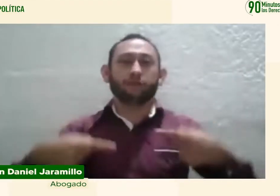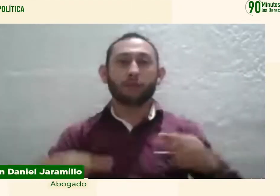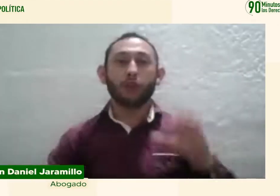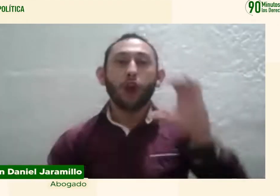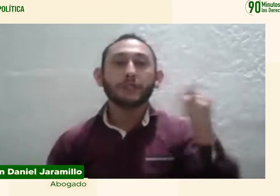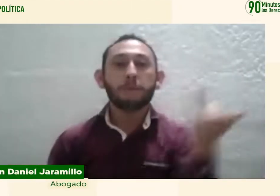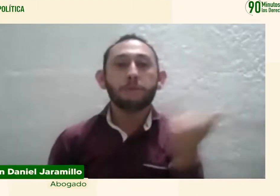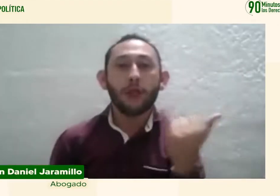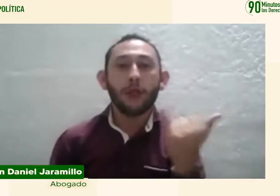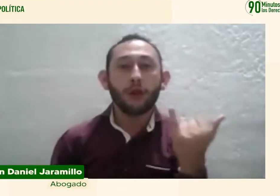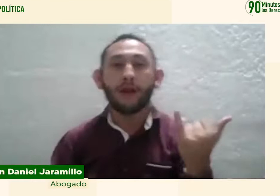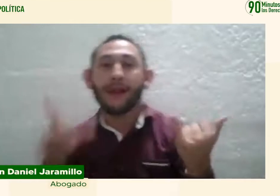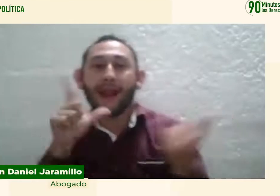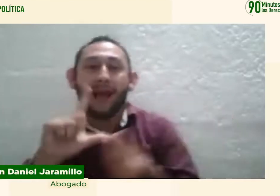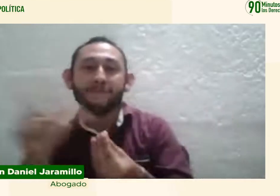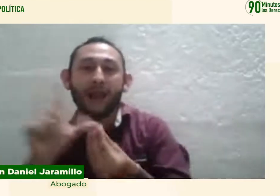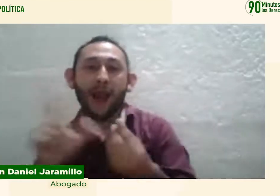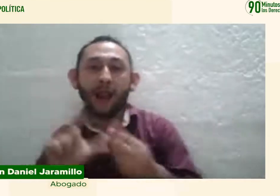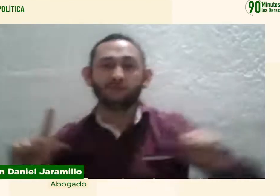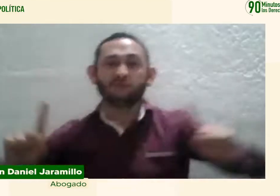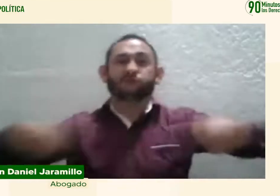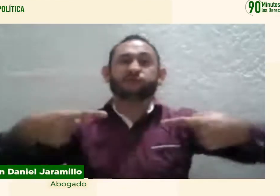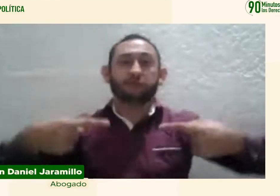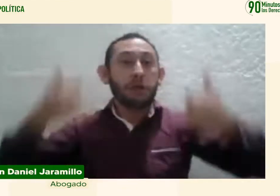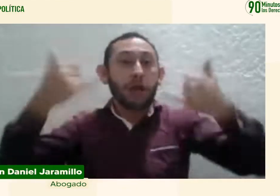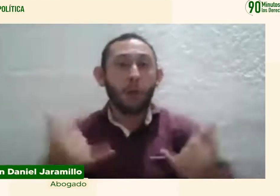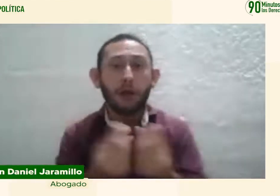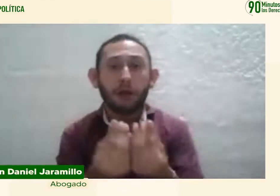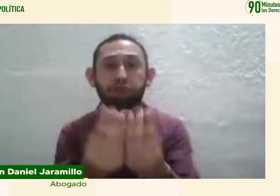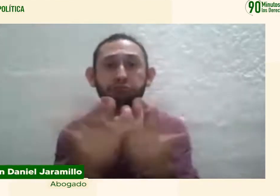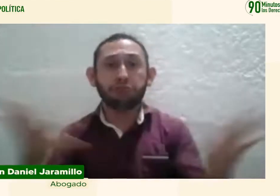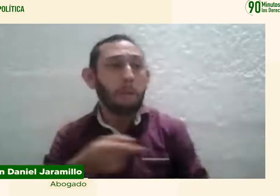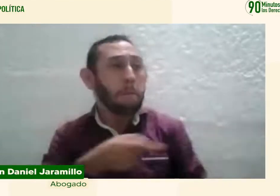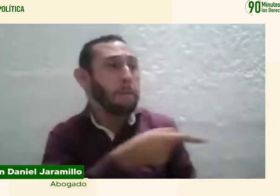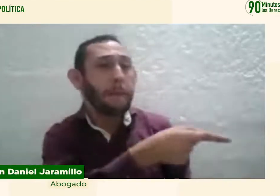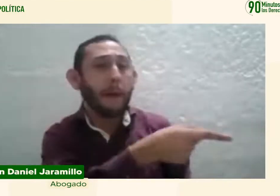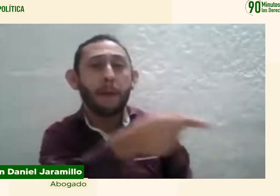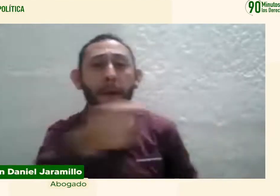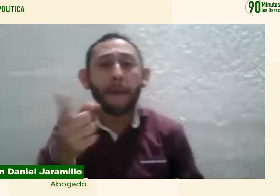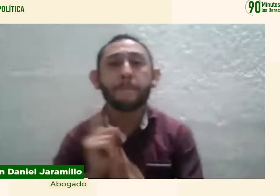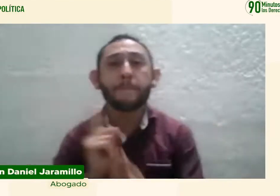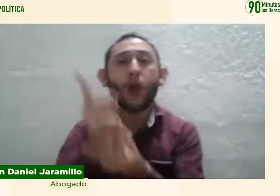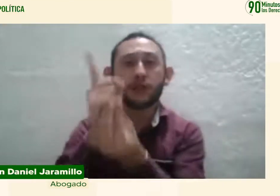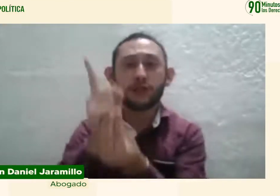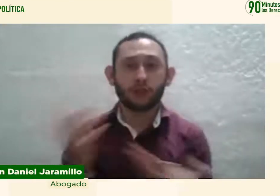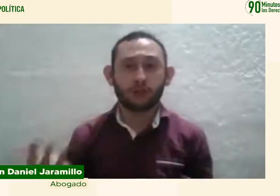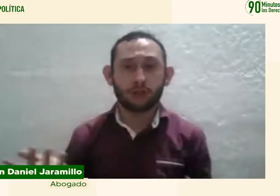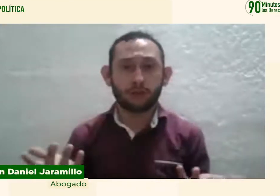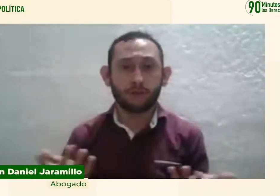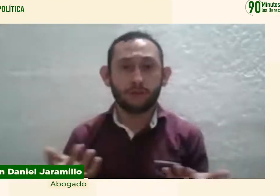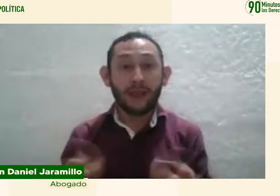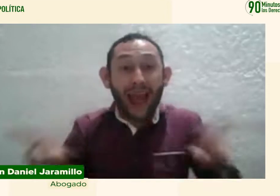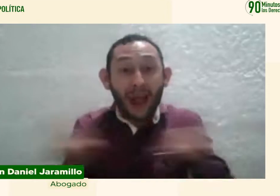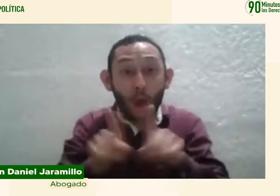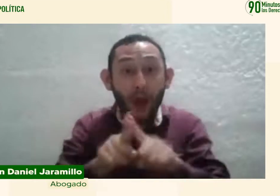antes realmente en un uso evolucionado y ya no estamos igual como los conservadores y los liberales que vivían en